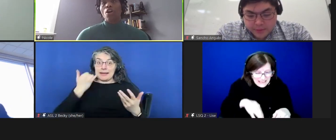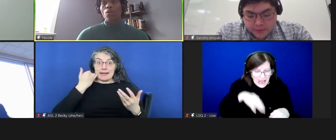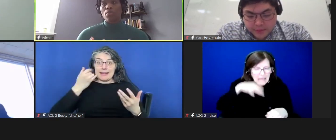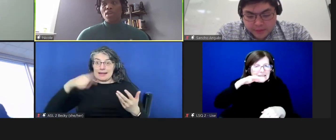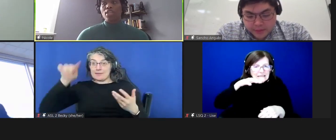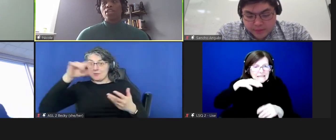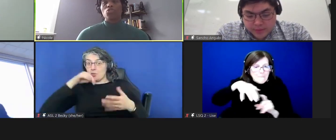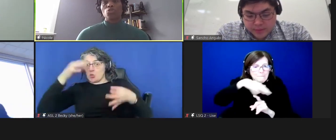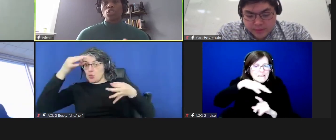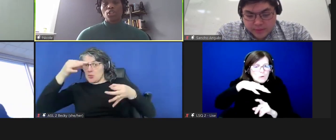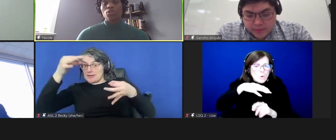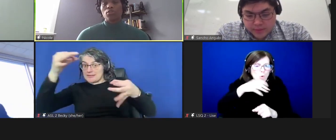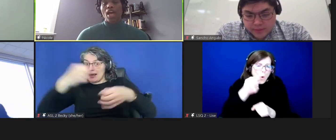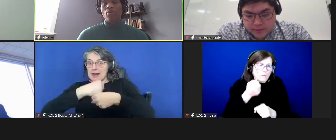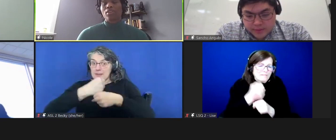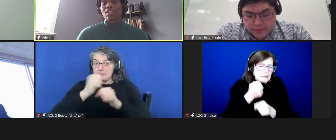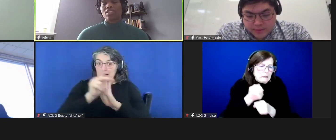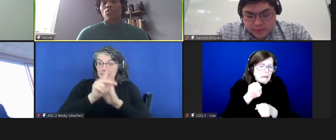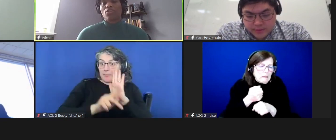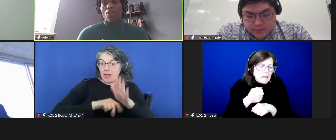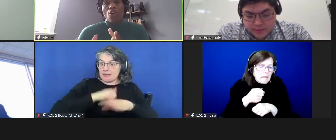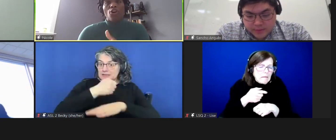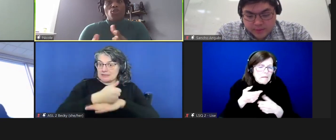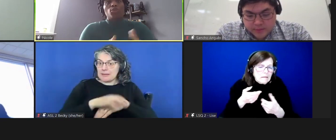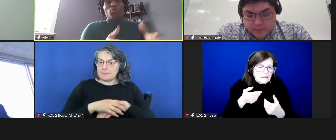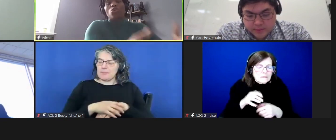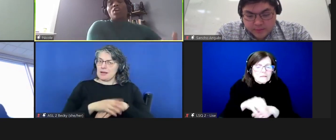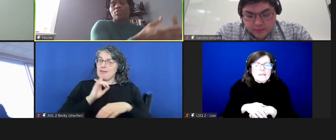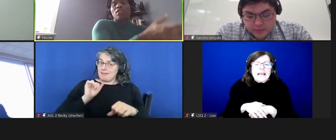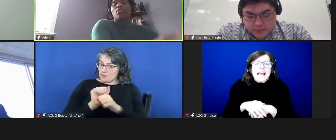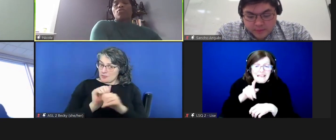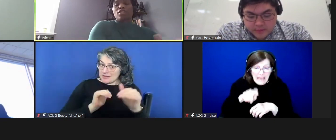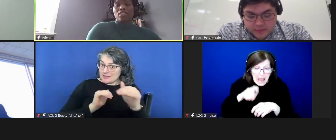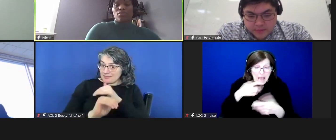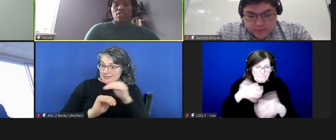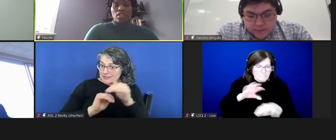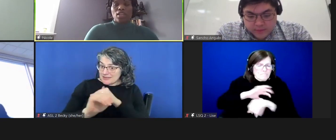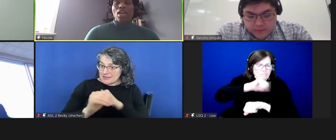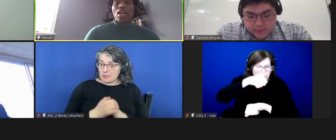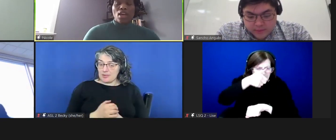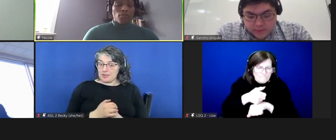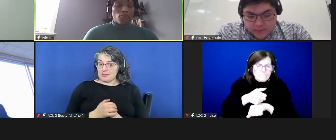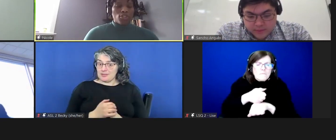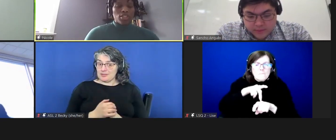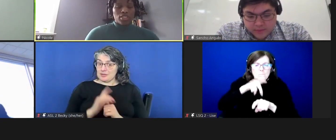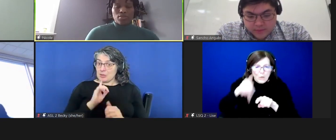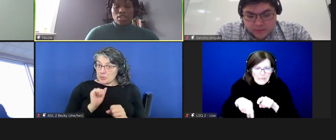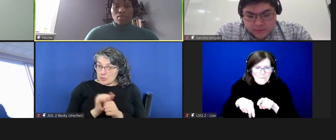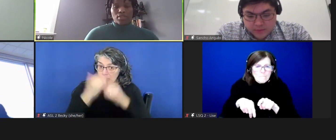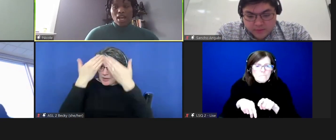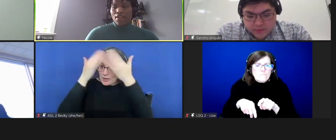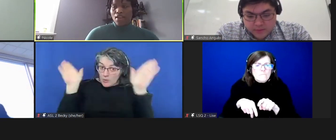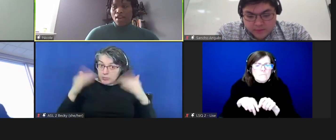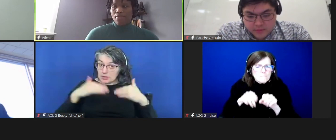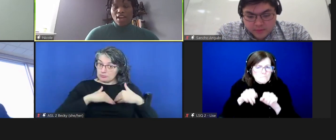bien, lorsque l'on établit des programmes, est-ce que l'on peut être sûr que ces programmes